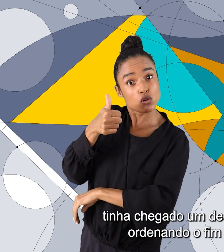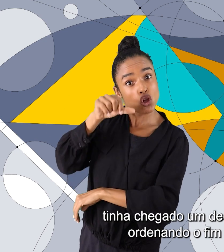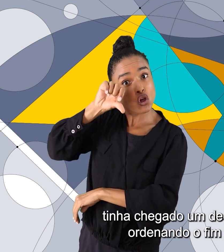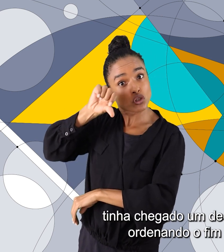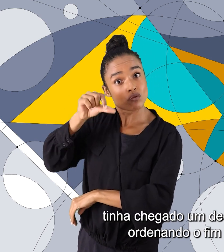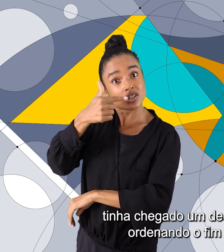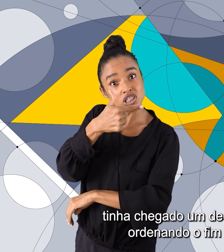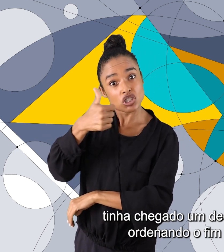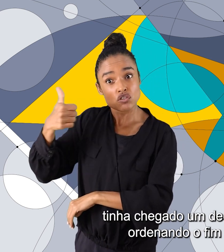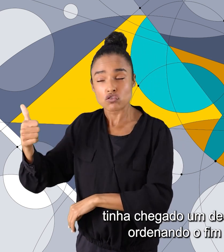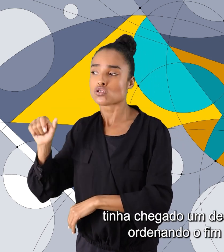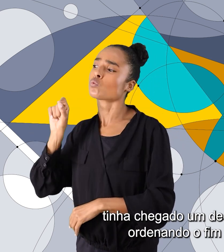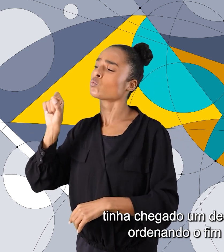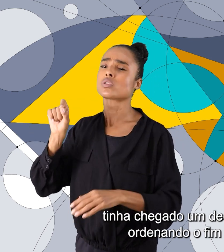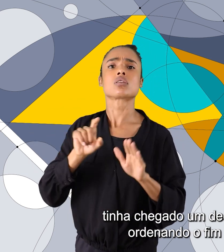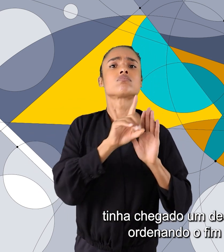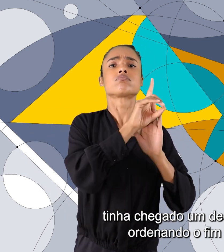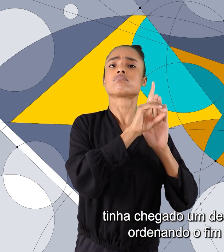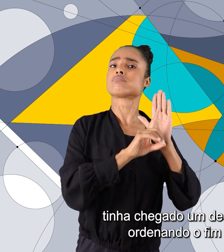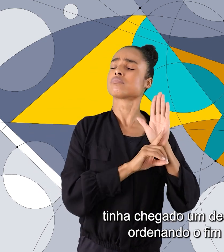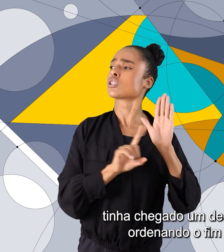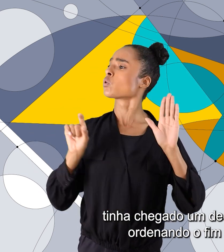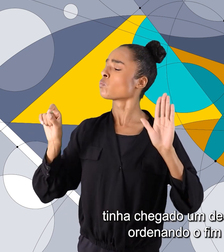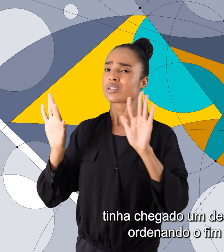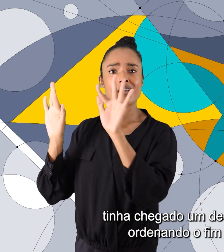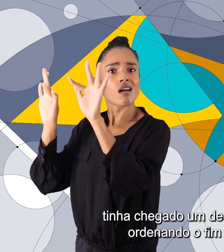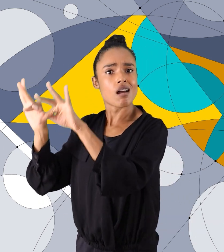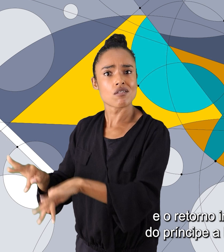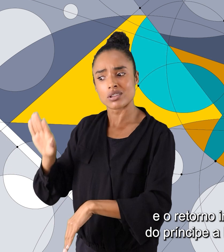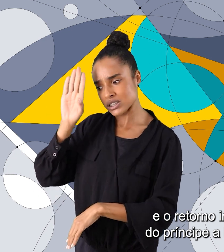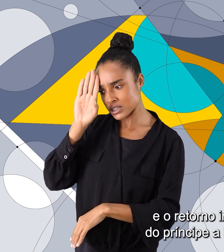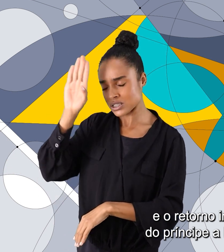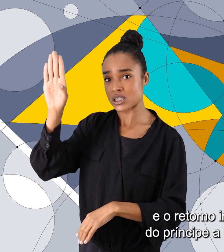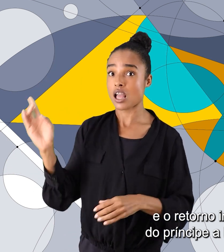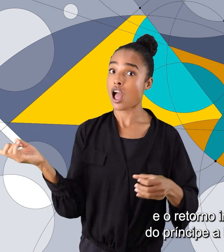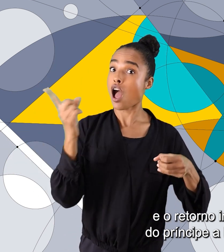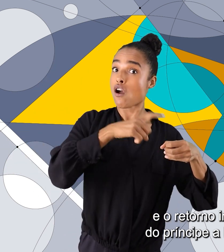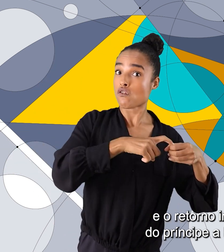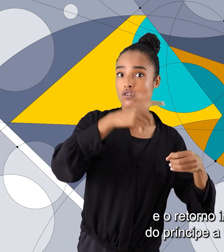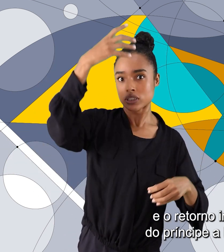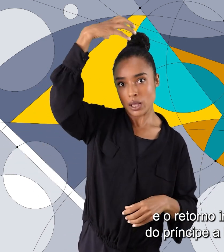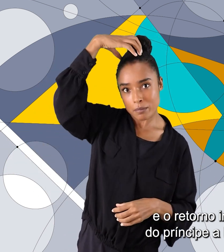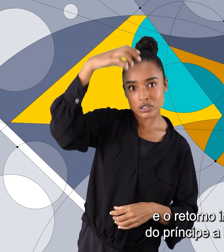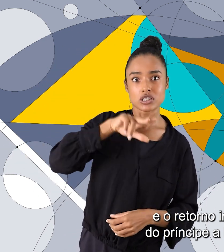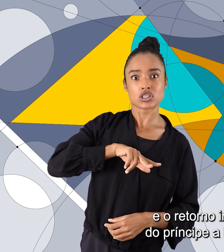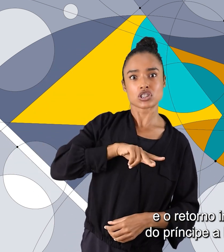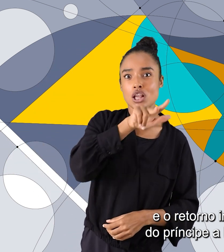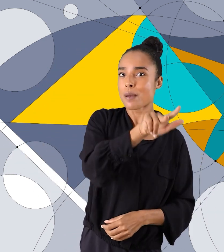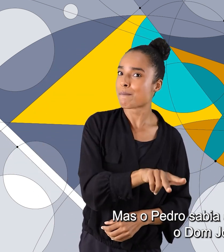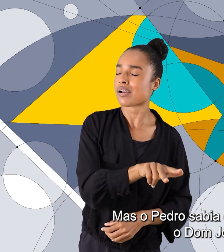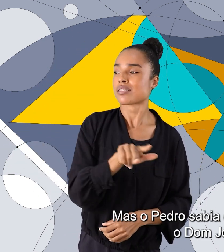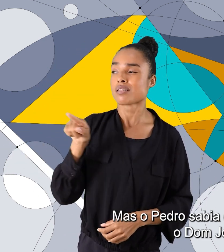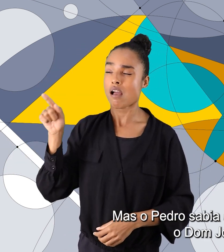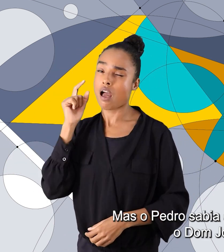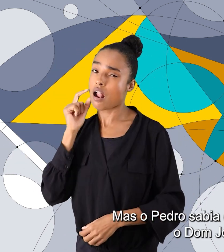21, tinha chegado um decreto das cortes ordenando o fim da regência e o retorno imediato do príncipe a Portugal.